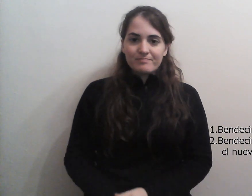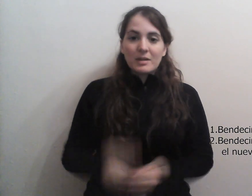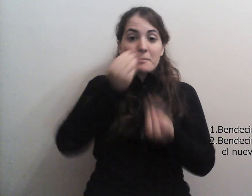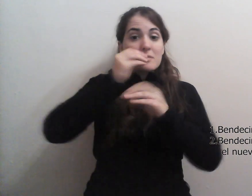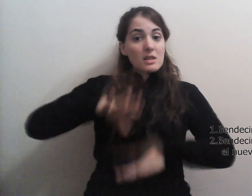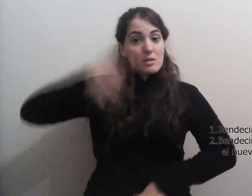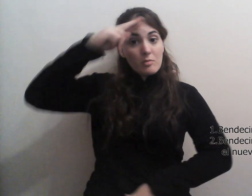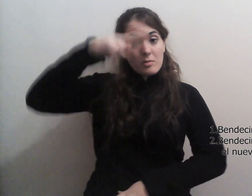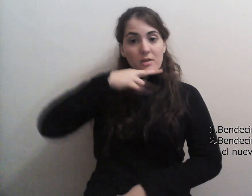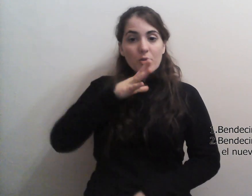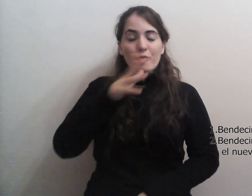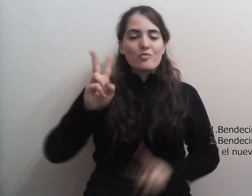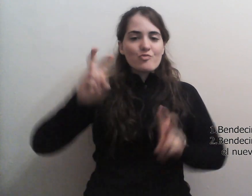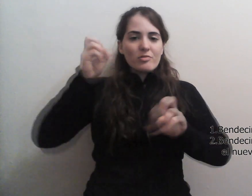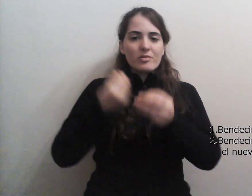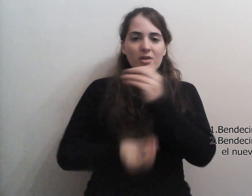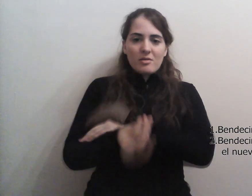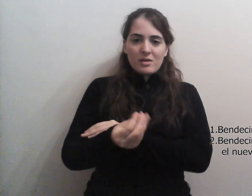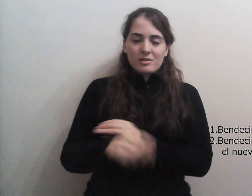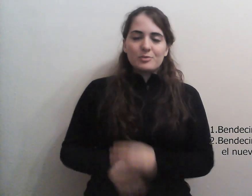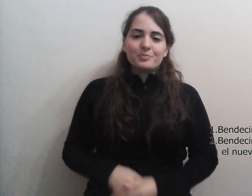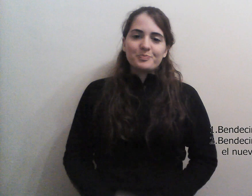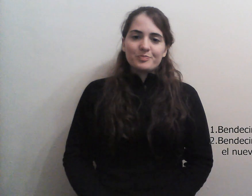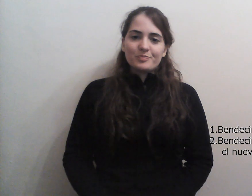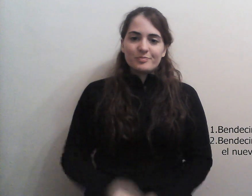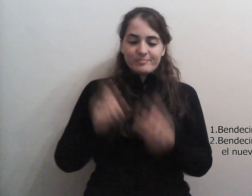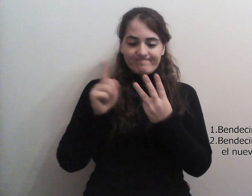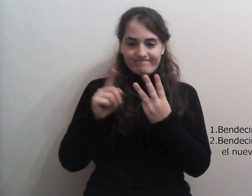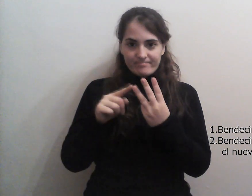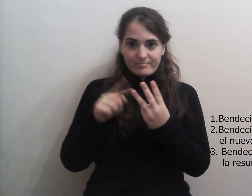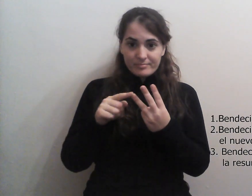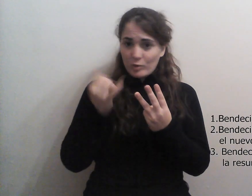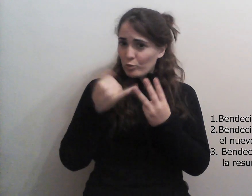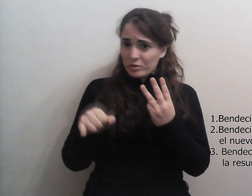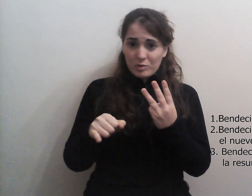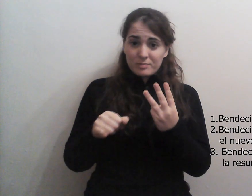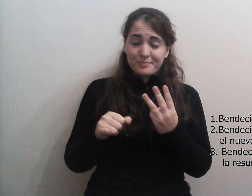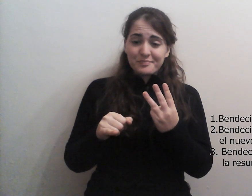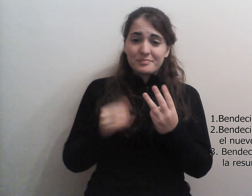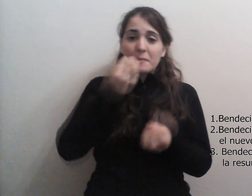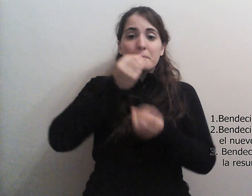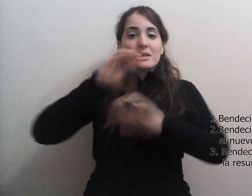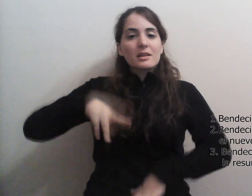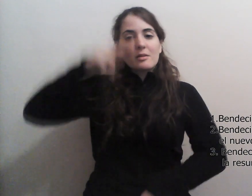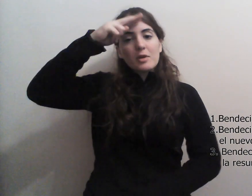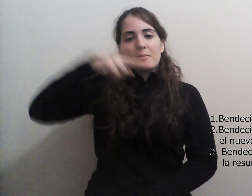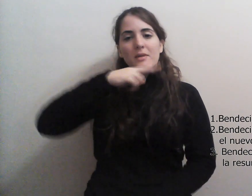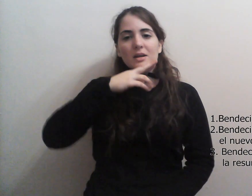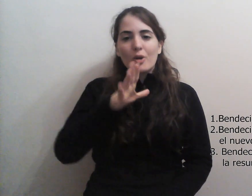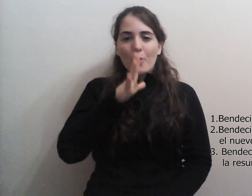al Padre por el nuevo nacimiento. Y tercer punto, último punto de hoy. Bendecimos al Padre por la